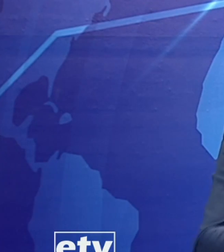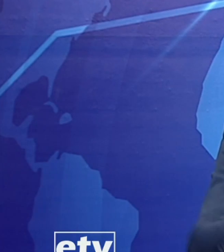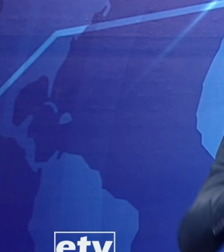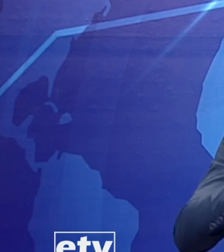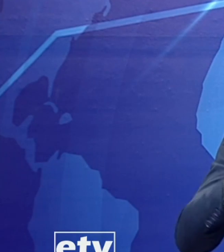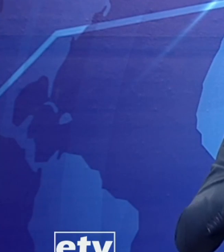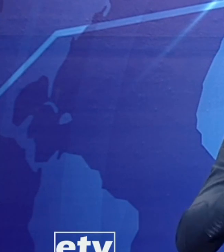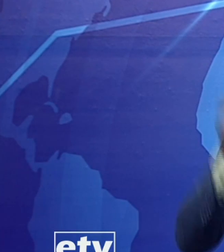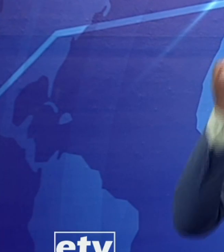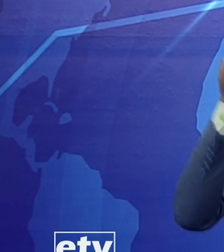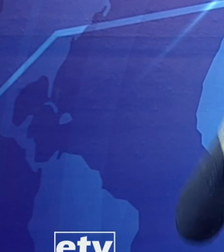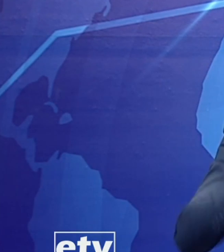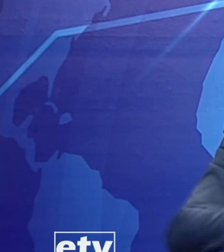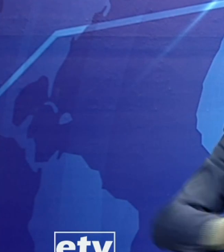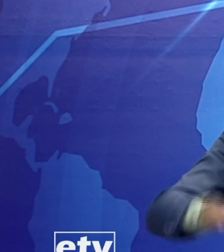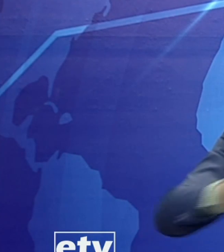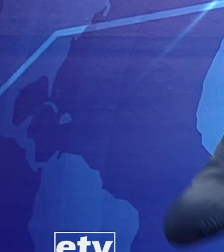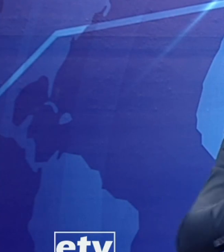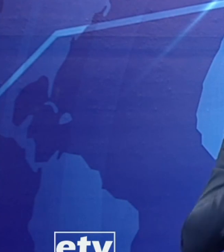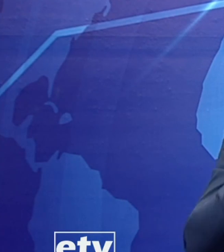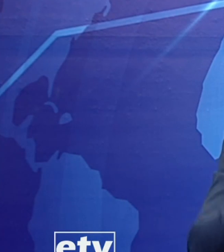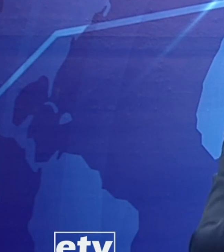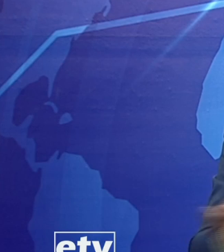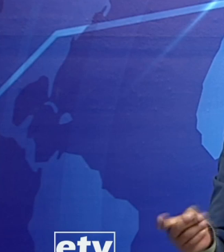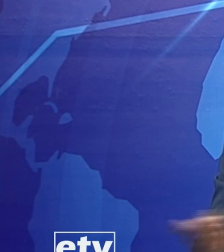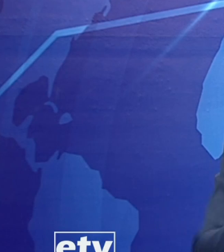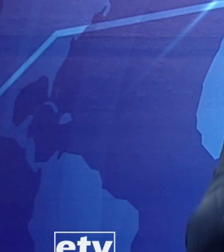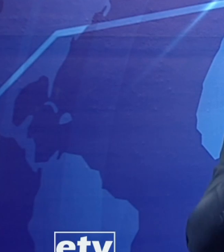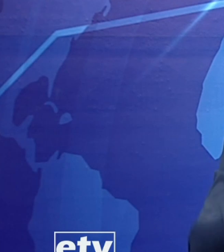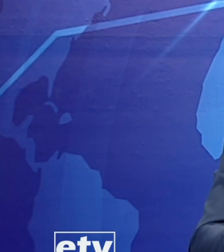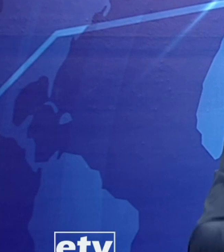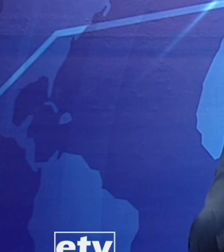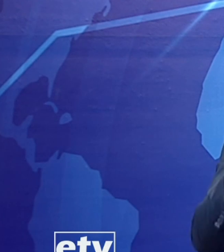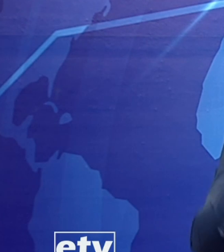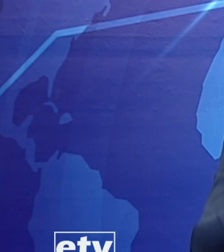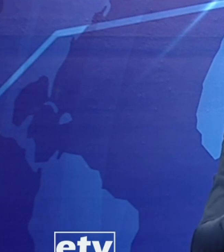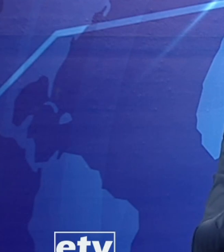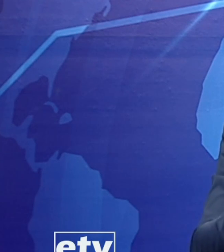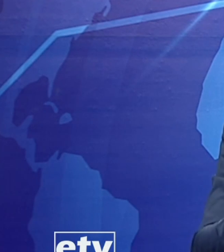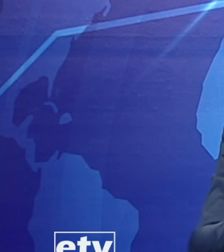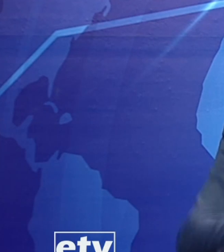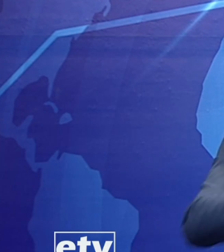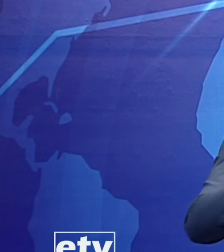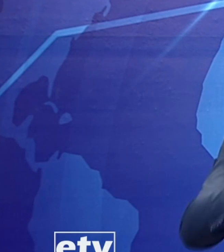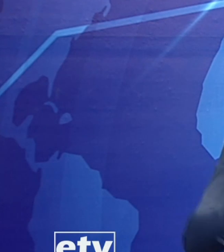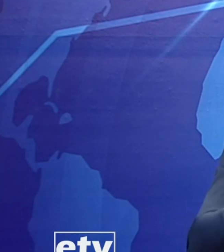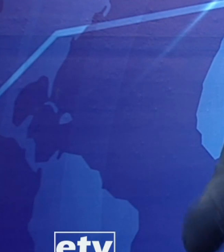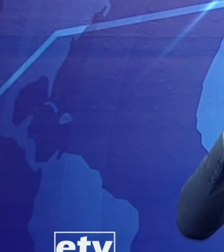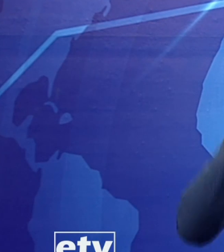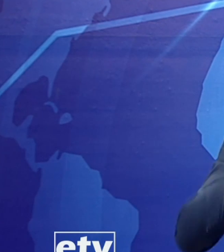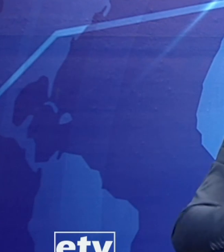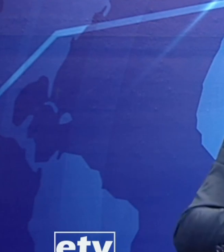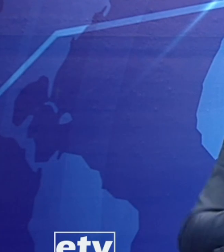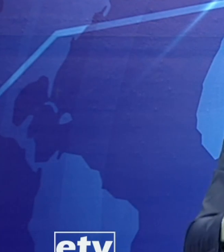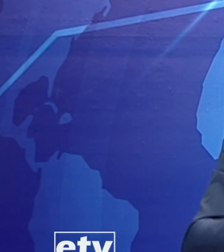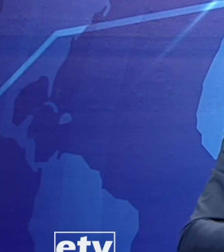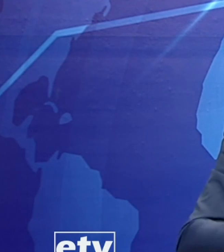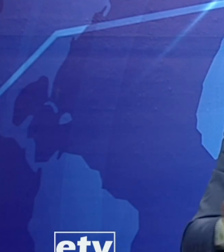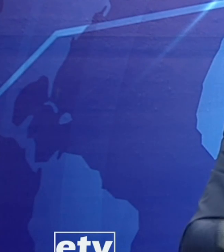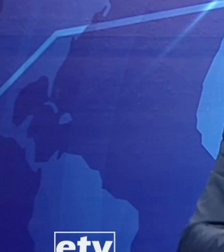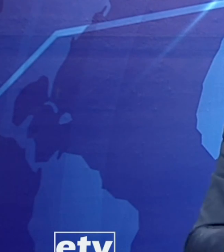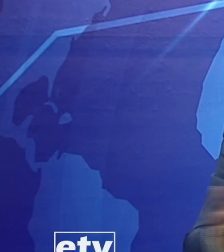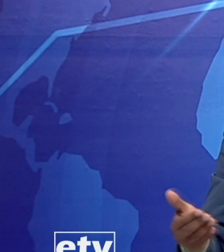ስድስተኛው አገራዊ ምርጫ የሀሳብ የበላይነት የሚታይበት ሊሆን እንደሚገባ ተገለጸ። በጠቅላይ ሚኒስትር ጽህፈት